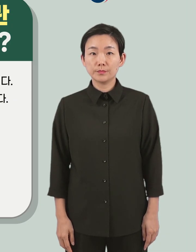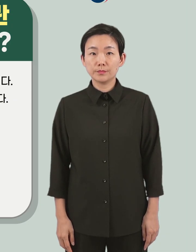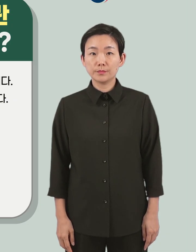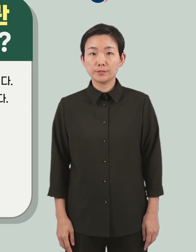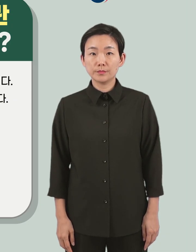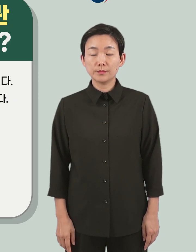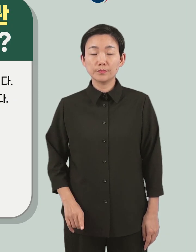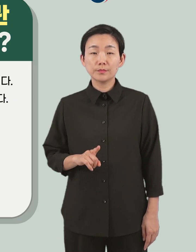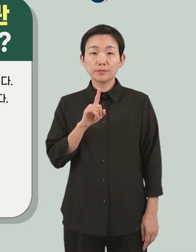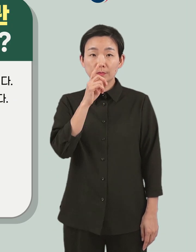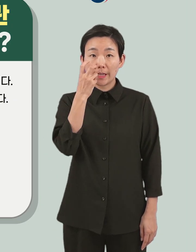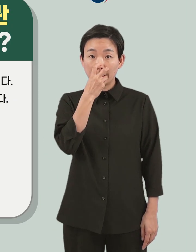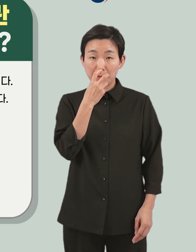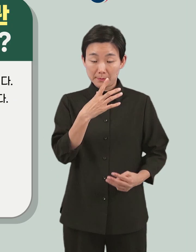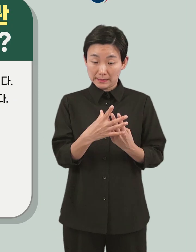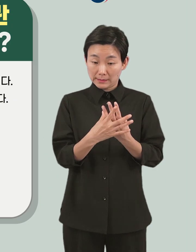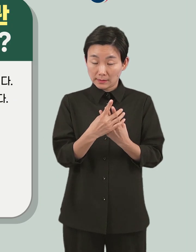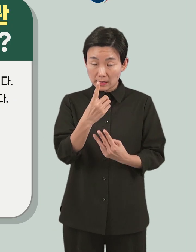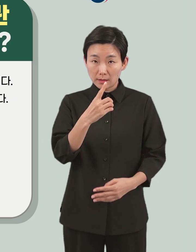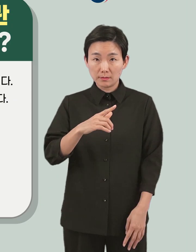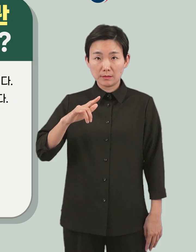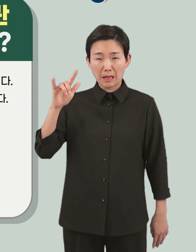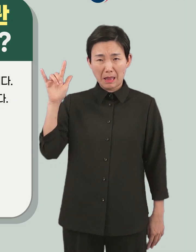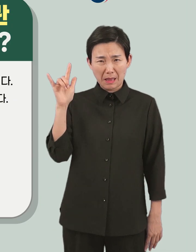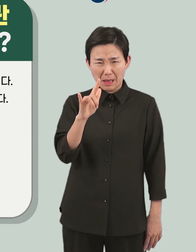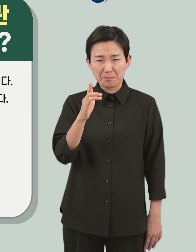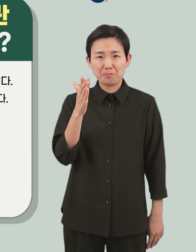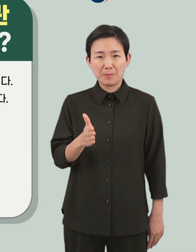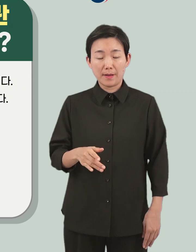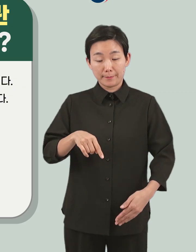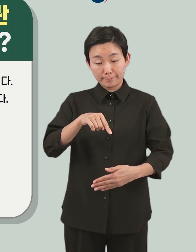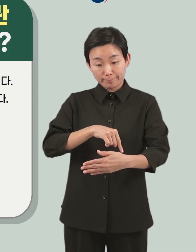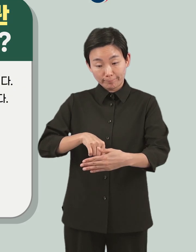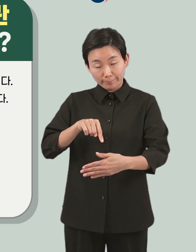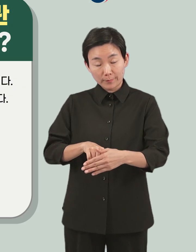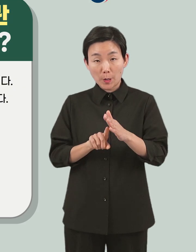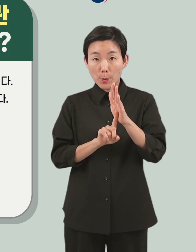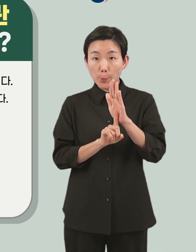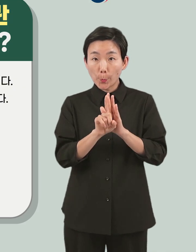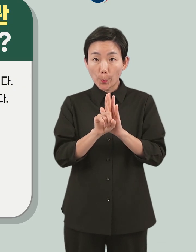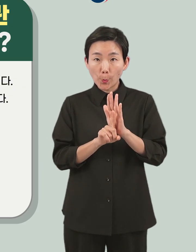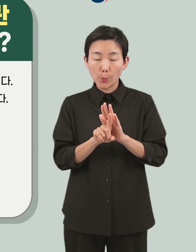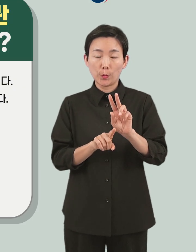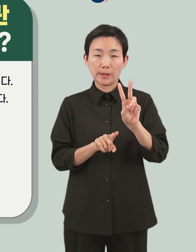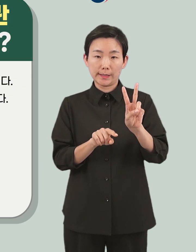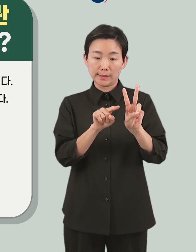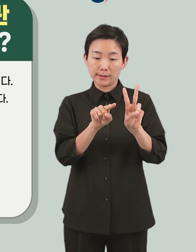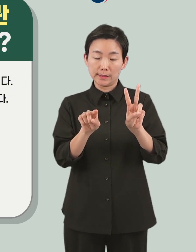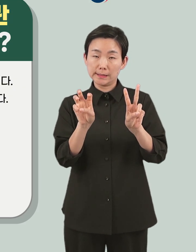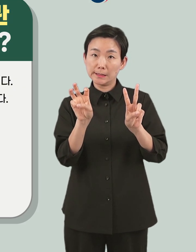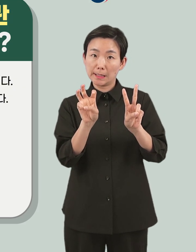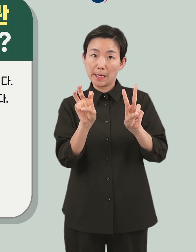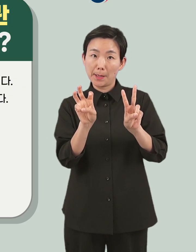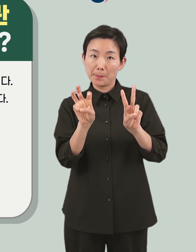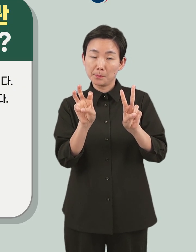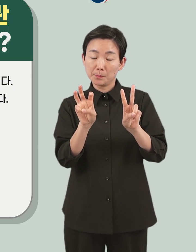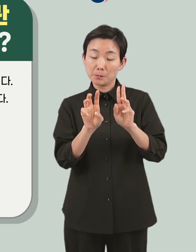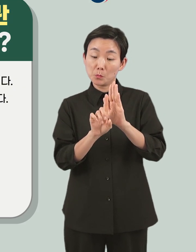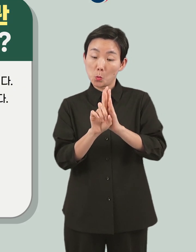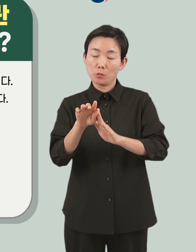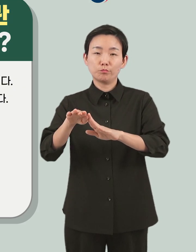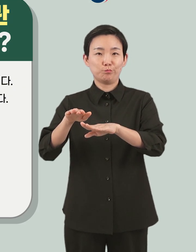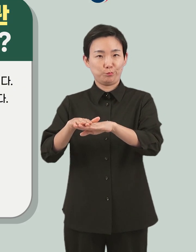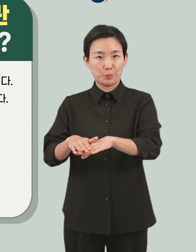무엇입니까? 이 의료기기는 직사광선을 피하여 2도에서 30도의 실내에 보관합니다. 사용